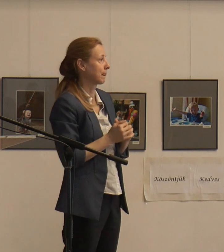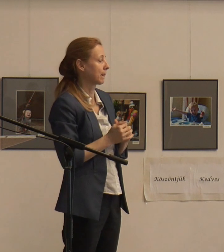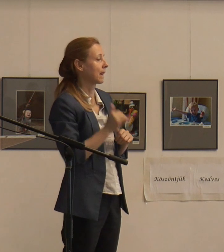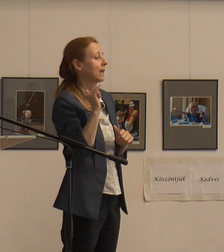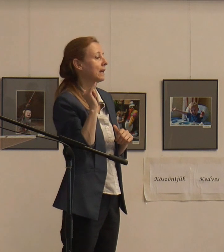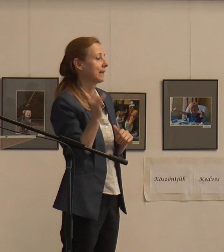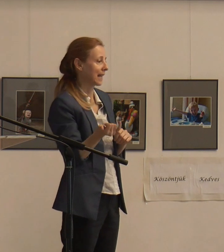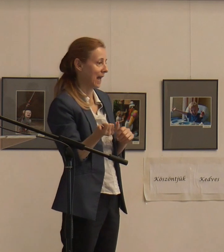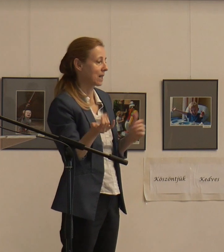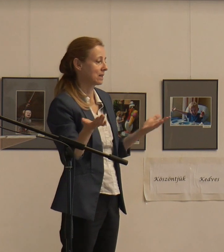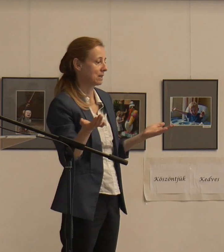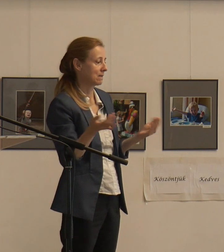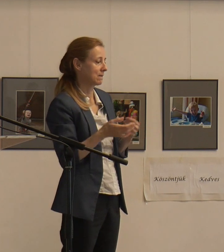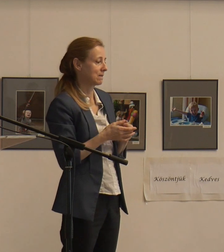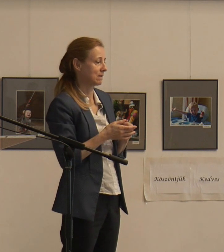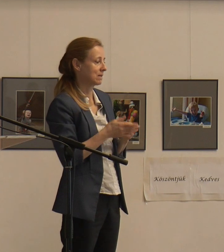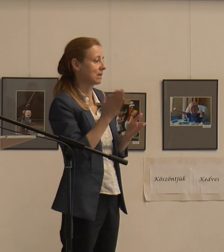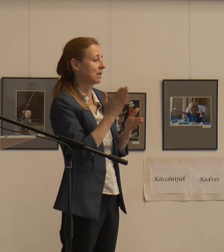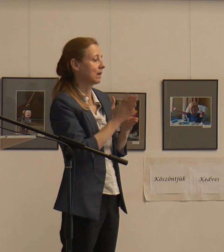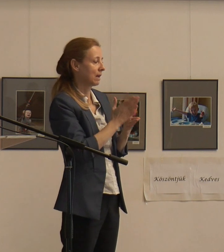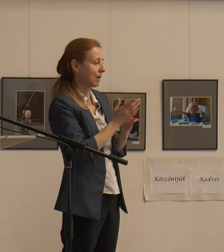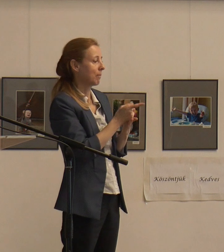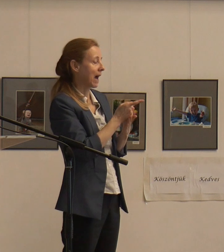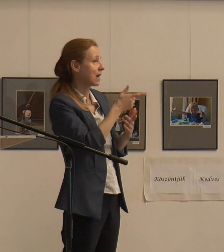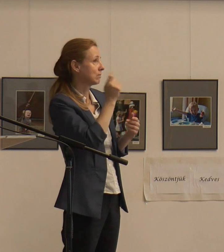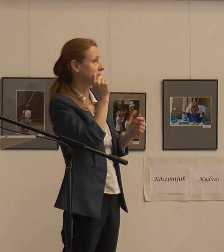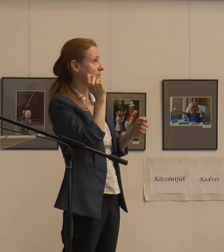Igen, a kötődésre.